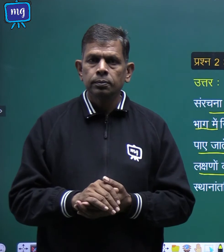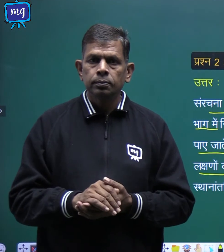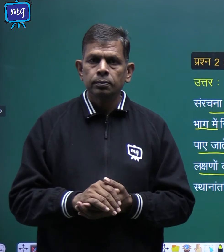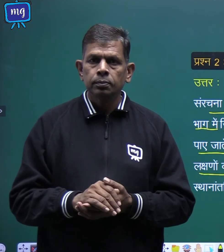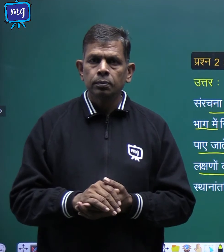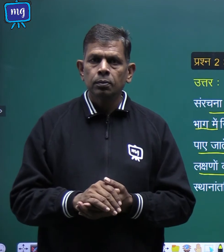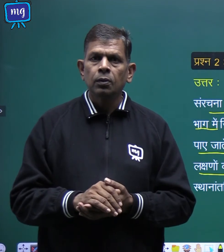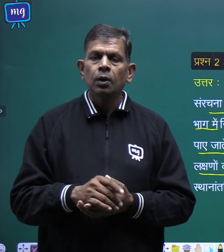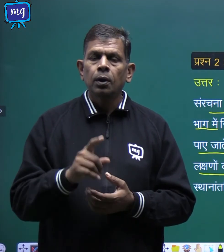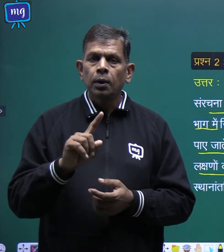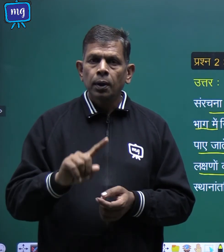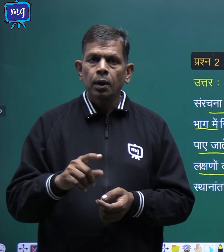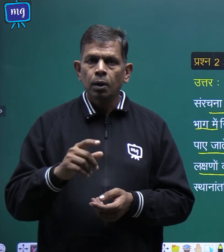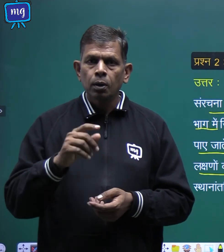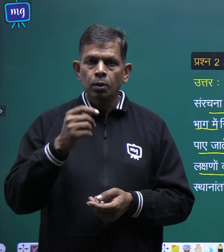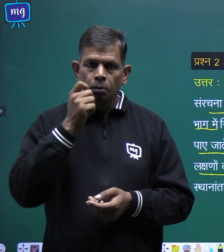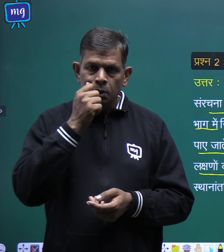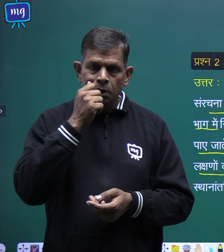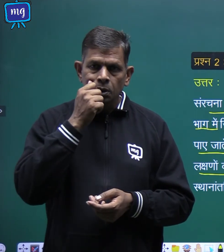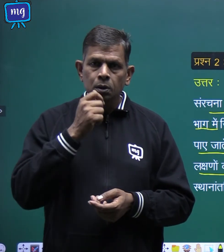एक पीढ़ी से